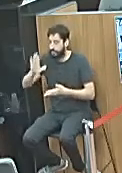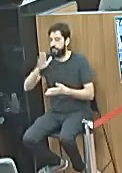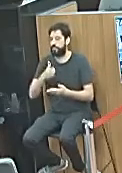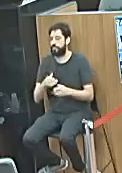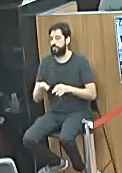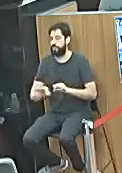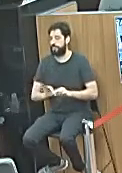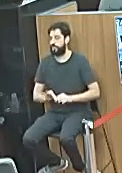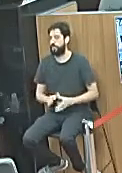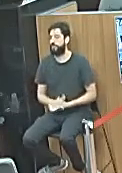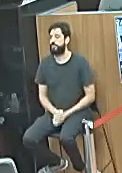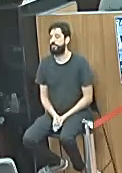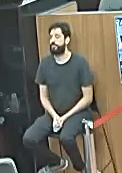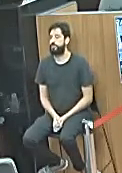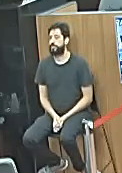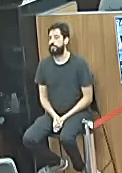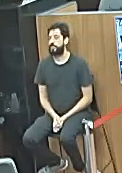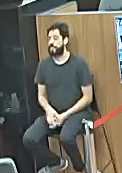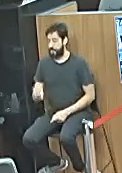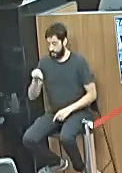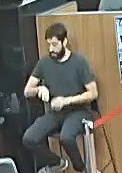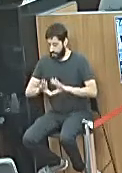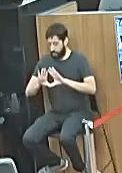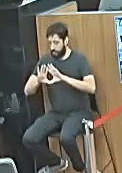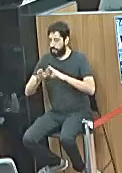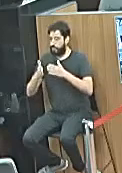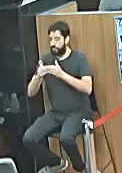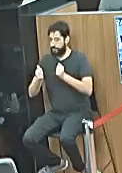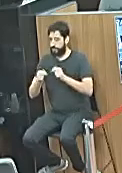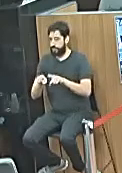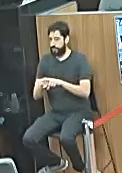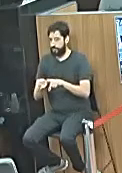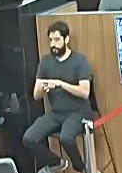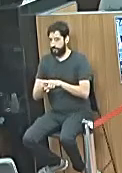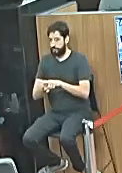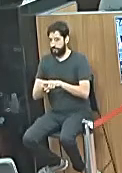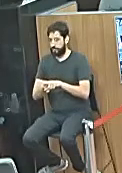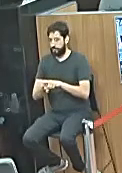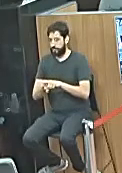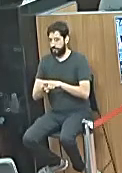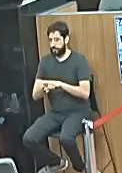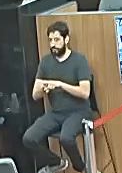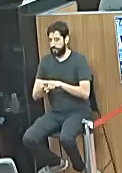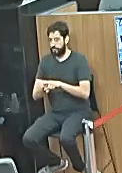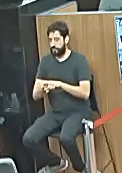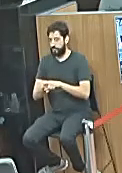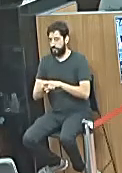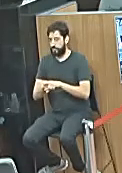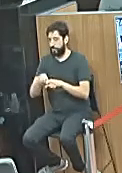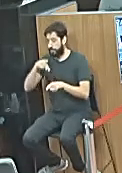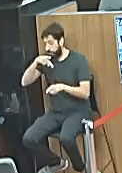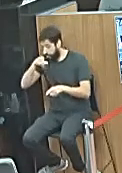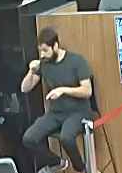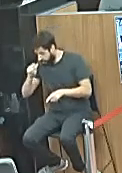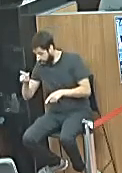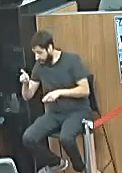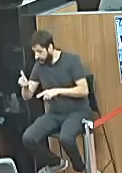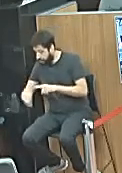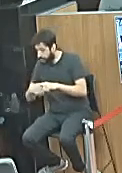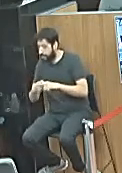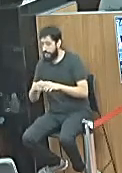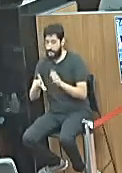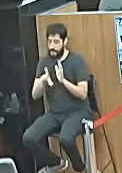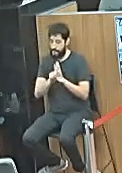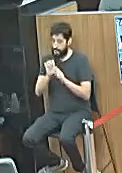e desta casa a gente pede também não só o pt age mais uma lei estadual